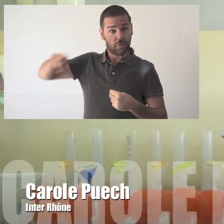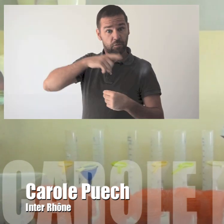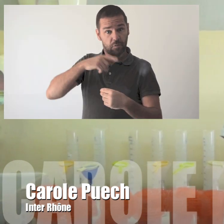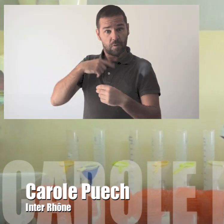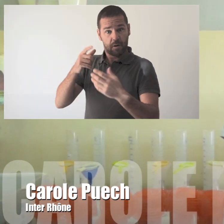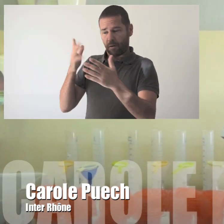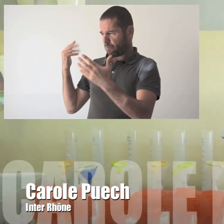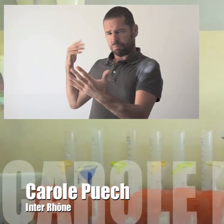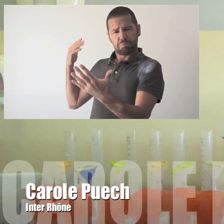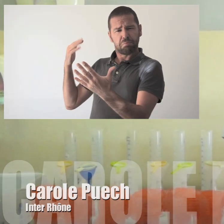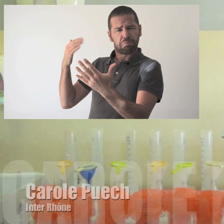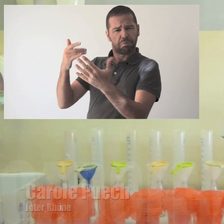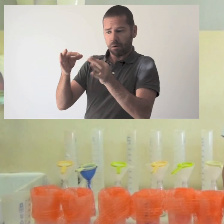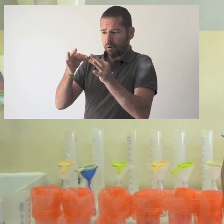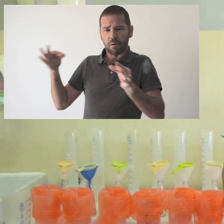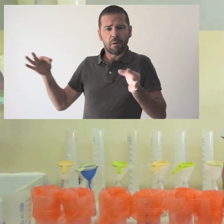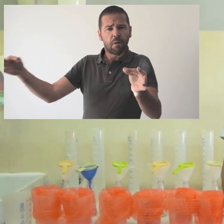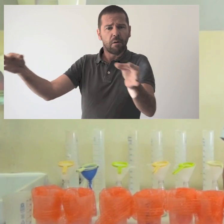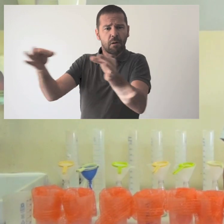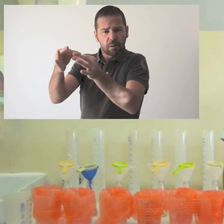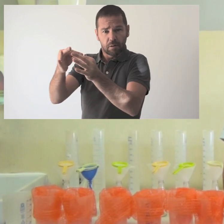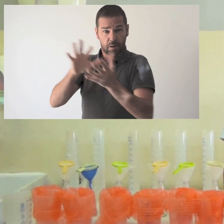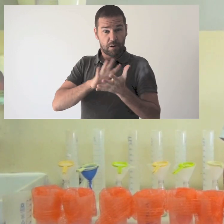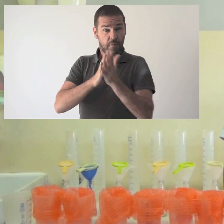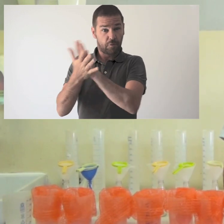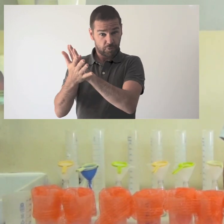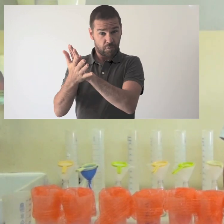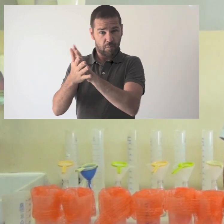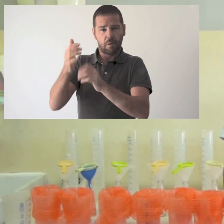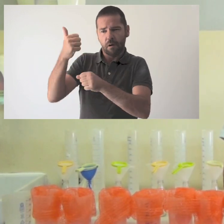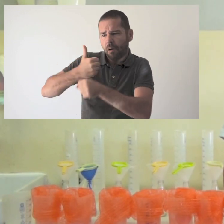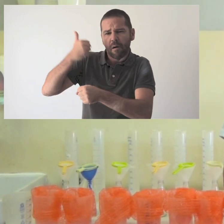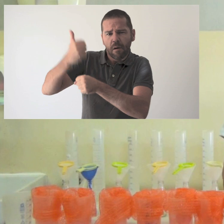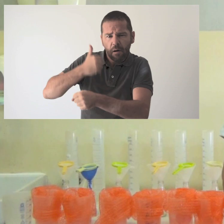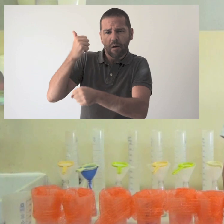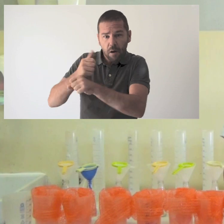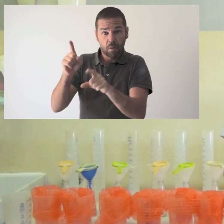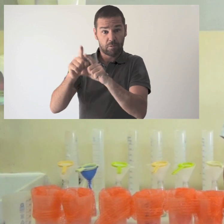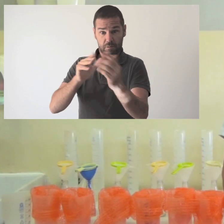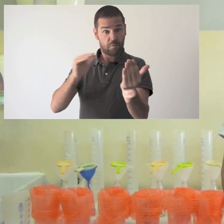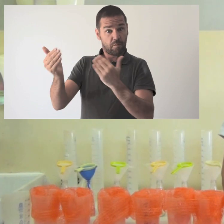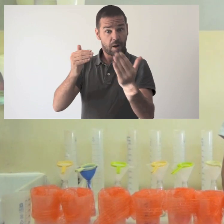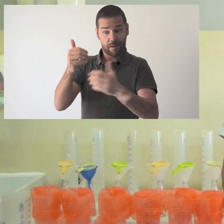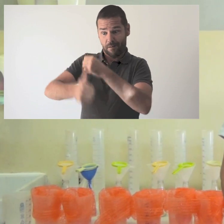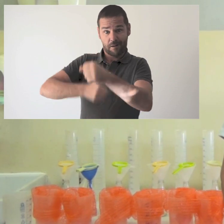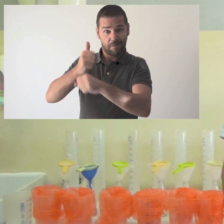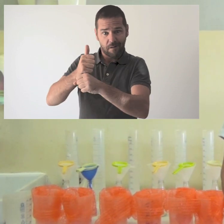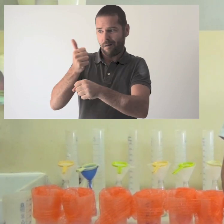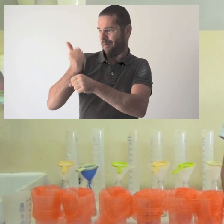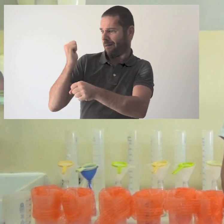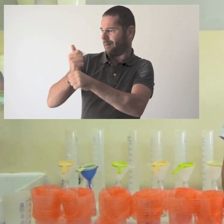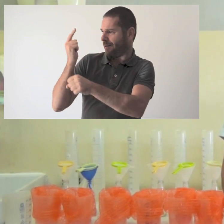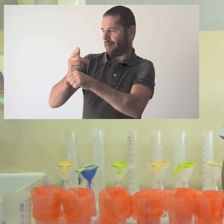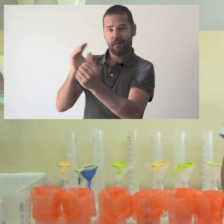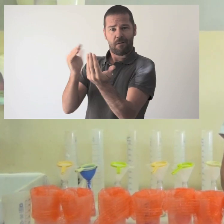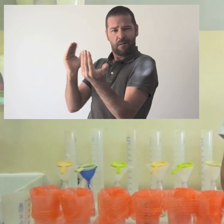réseau nous permet de suivre l'évolution des parcelles sur le même millésime et en même temps de comparer ces